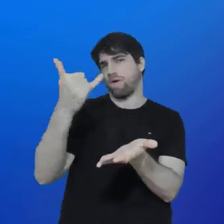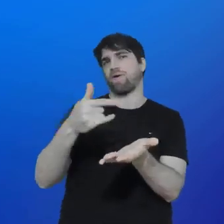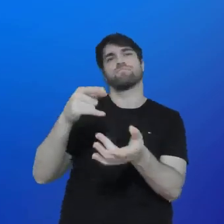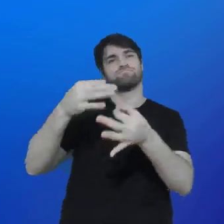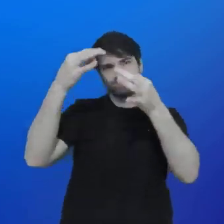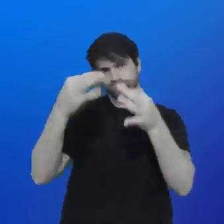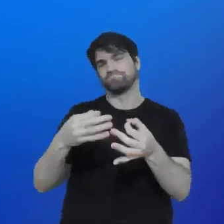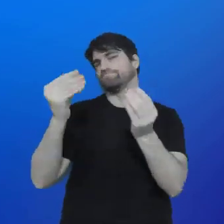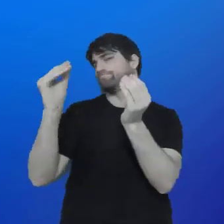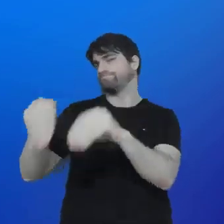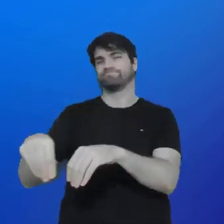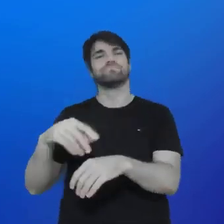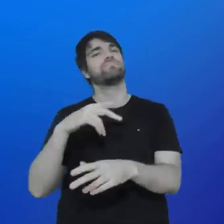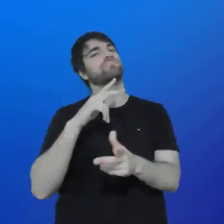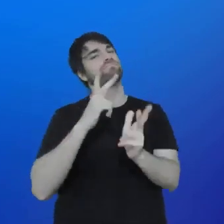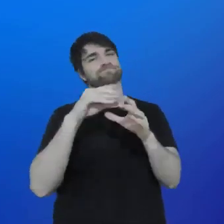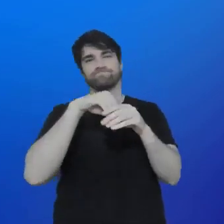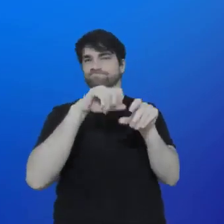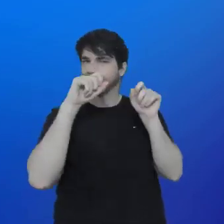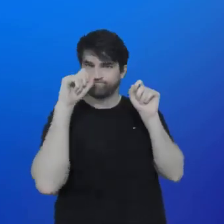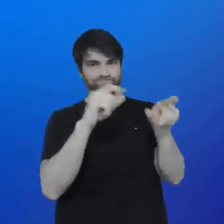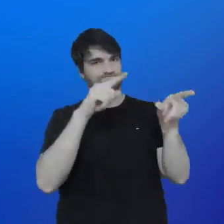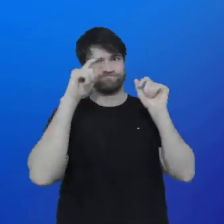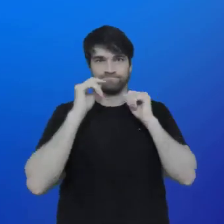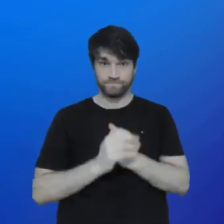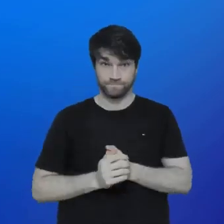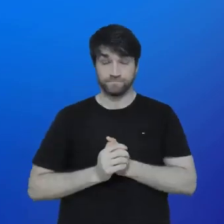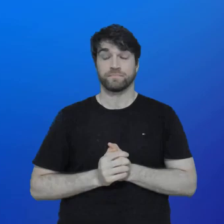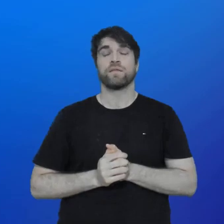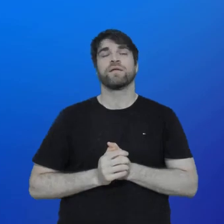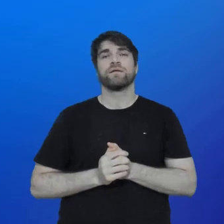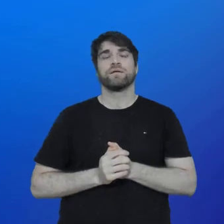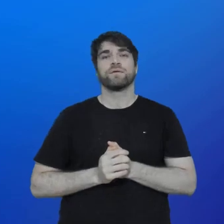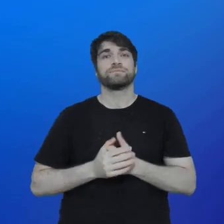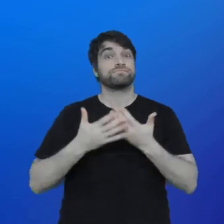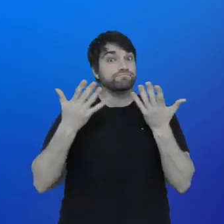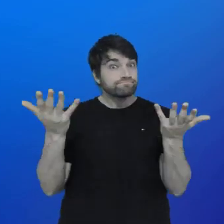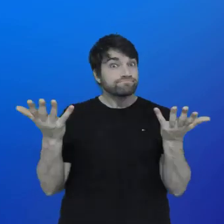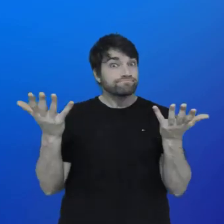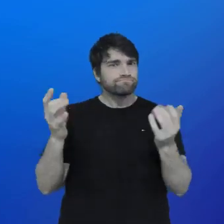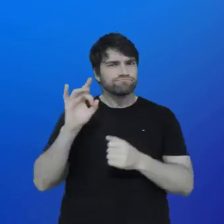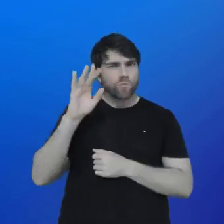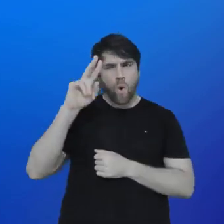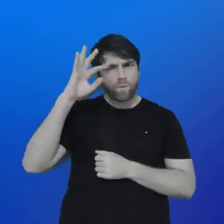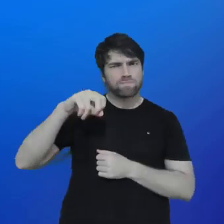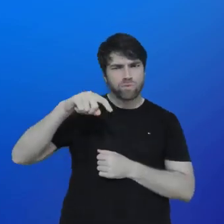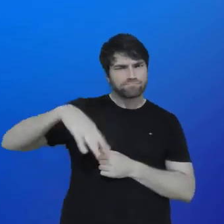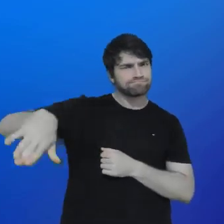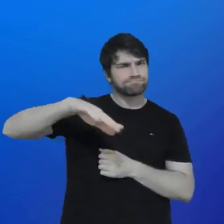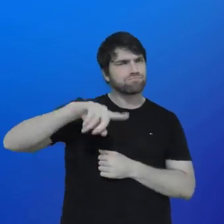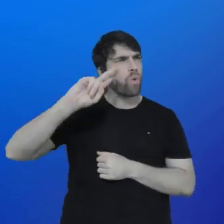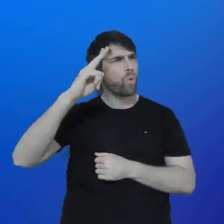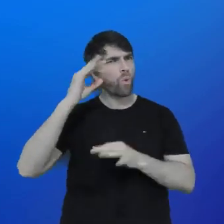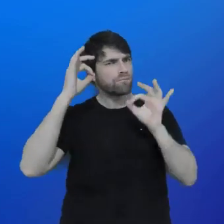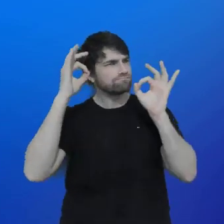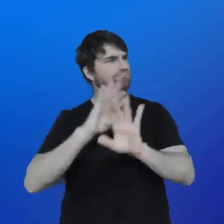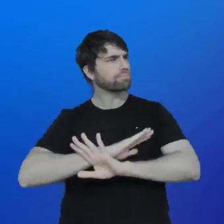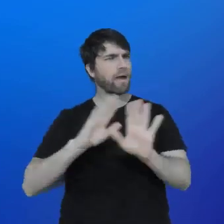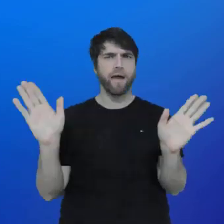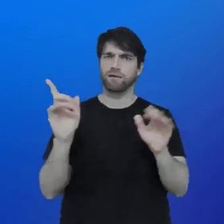educación oralista es muy inferior a la impartida en lengua de señas. Esto no se da solamente en Uruguay, sino que en muchos países del mundo sucede